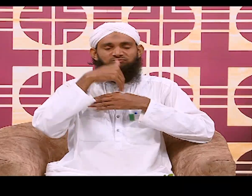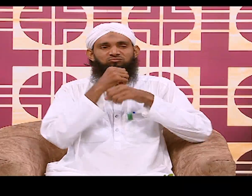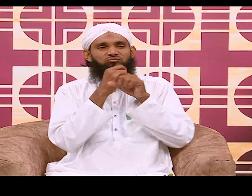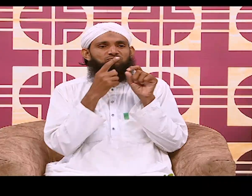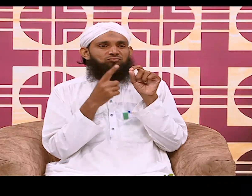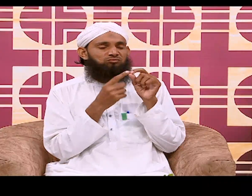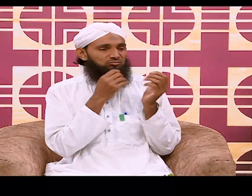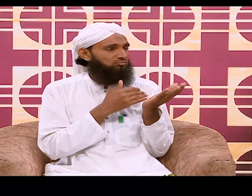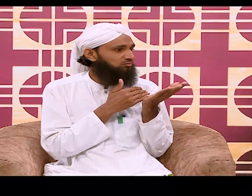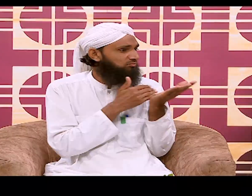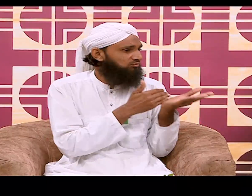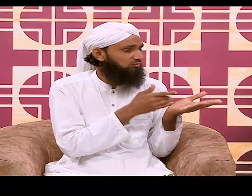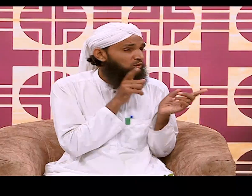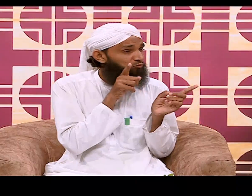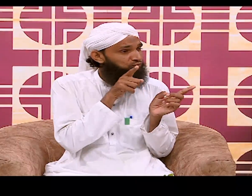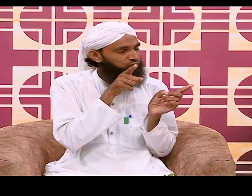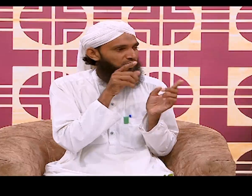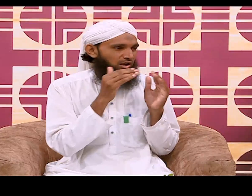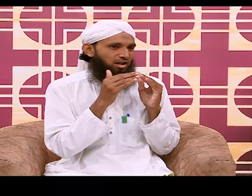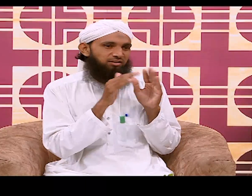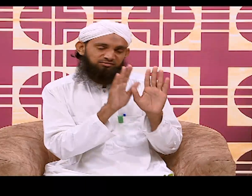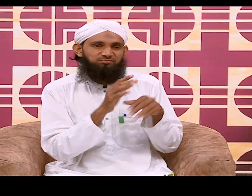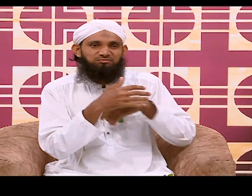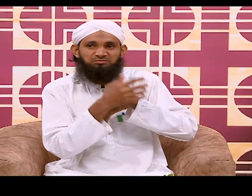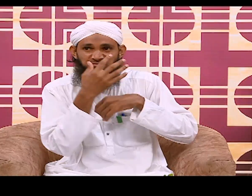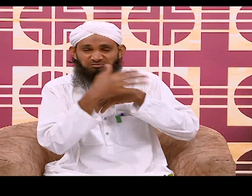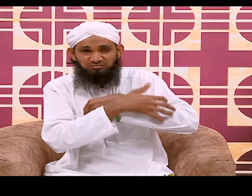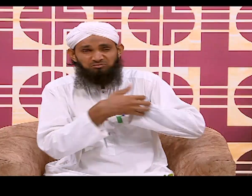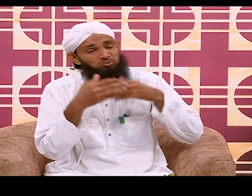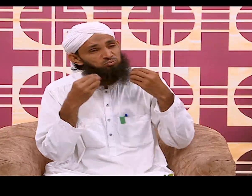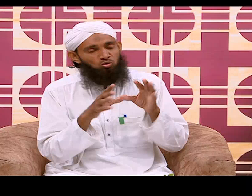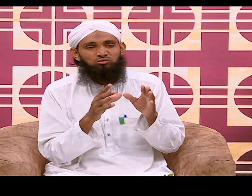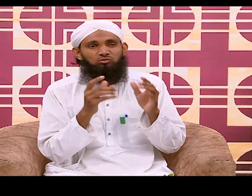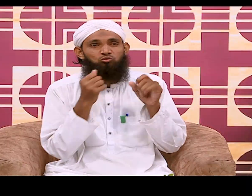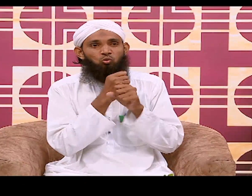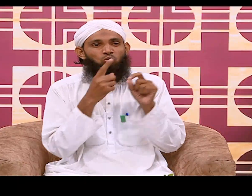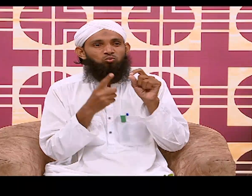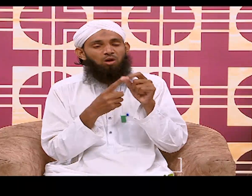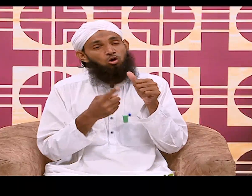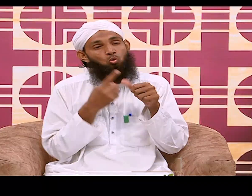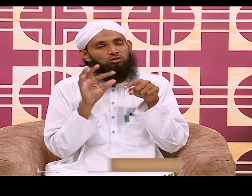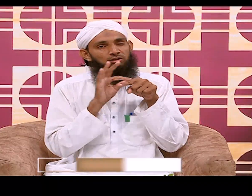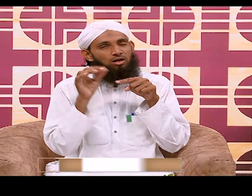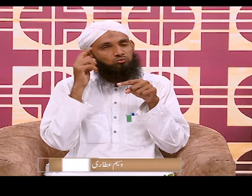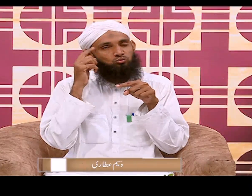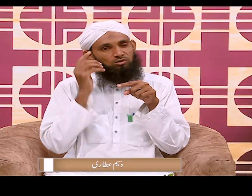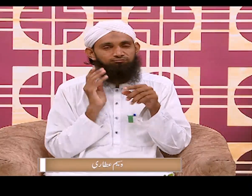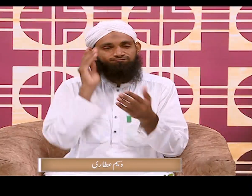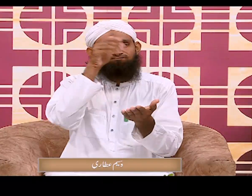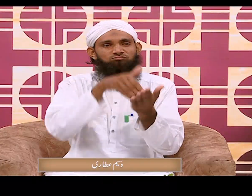پاک رحمت اللہ علیہ کو اس گھر کے متعلق خبر دی تو آپ رات بسر کرنے کے لیے اسی گھر میں تشریف لے گئے۔ سب سے